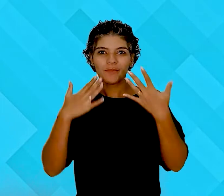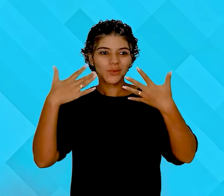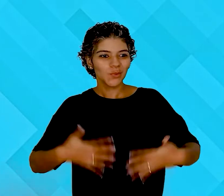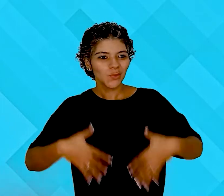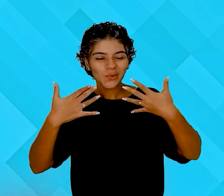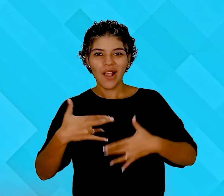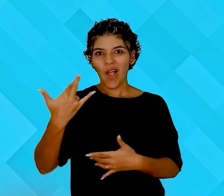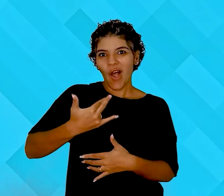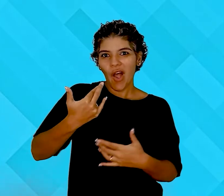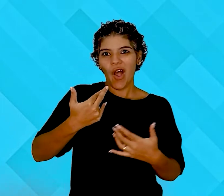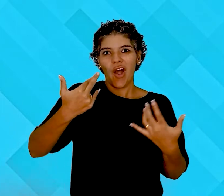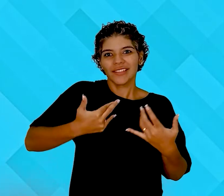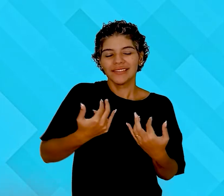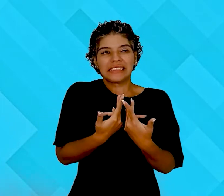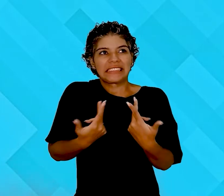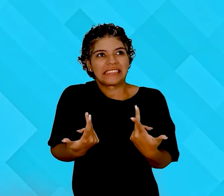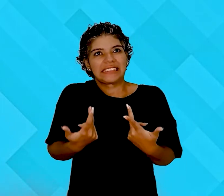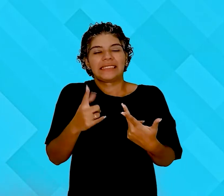menor, a gente tem muito que aproveitar.